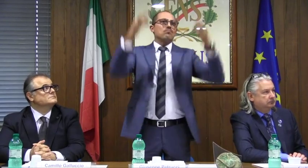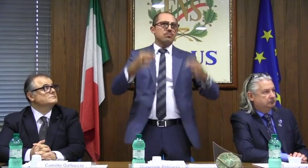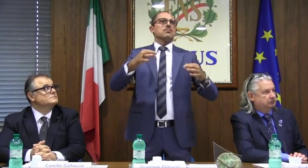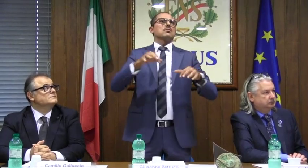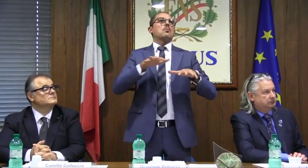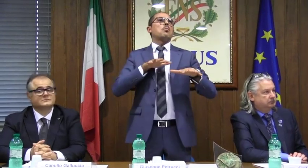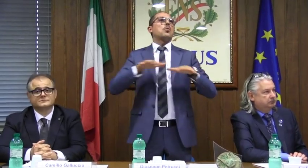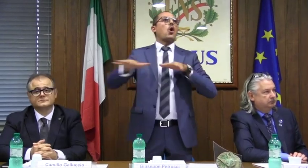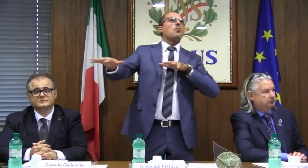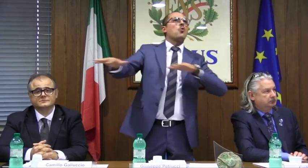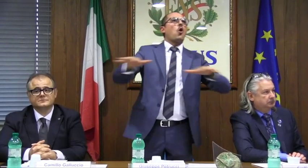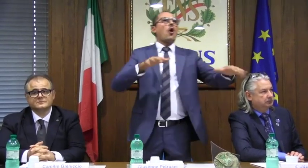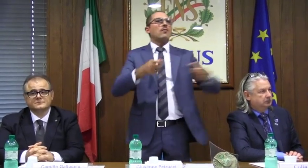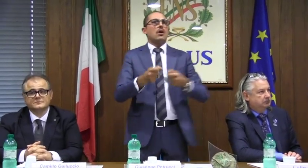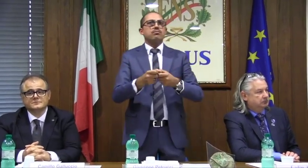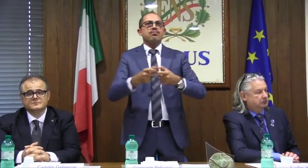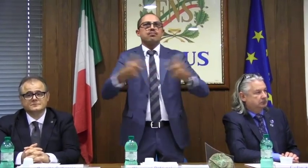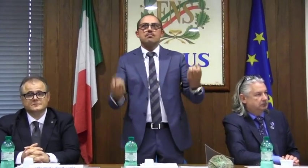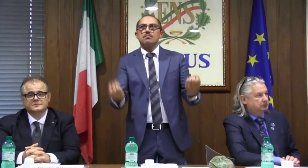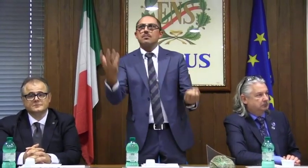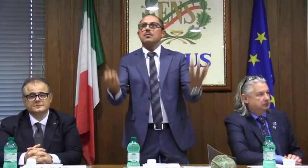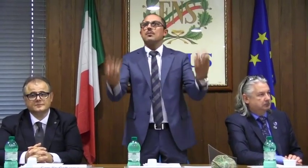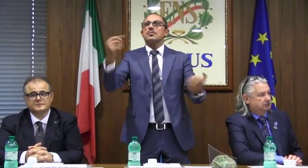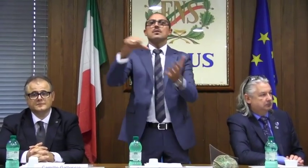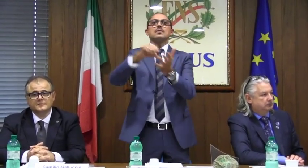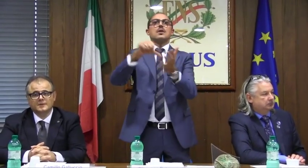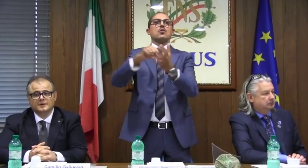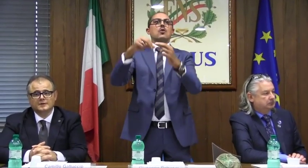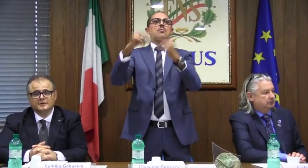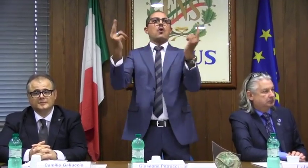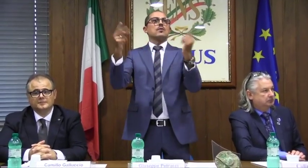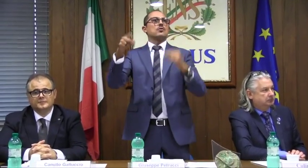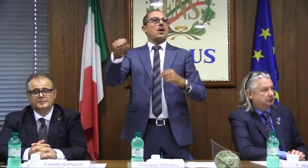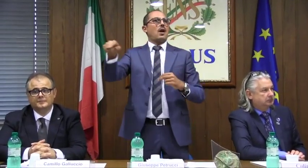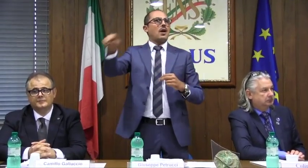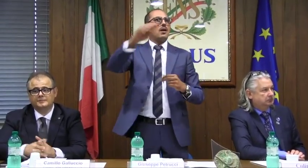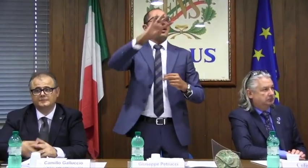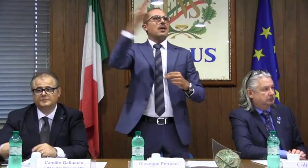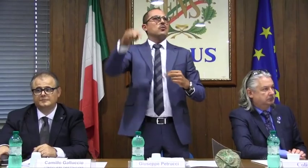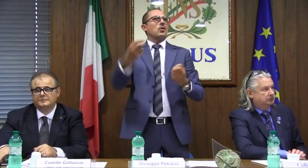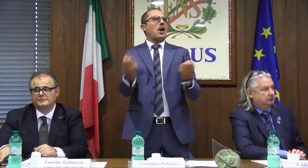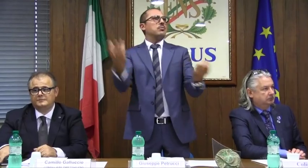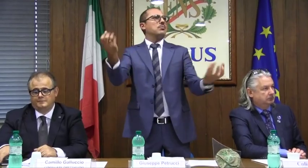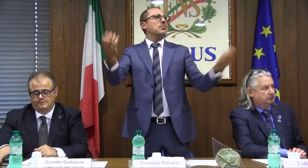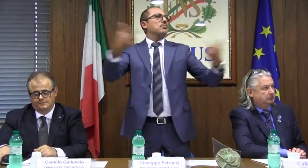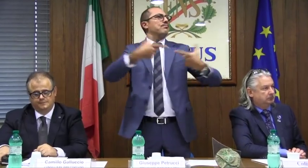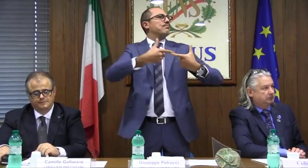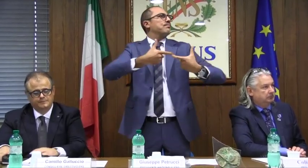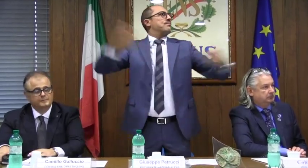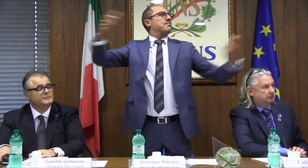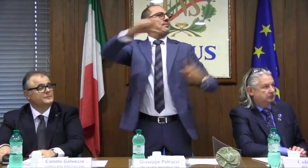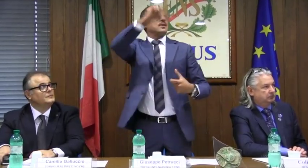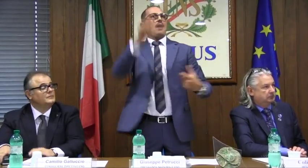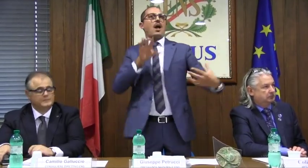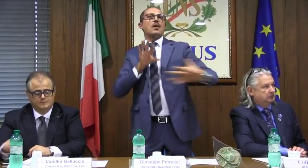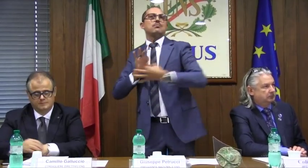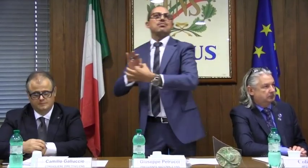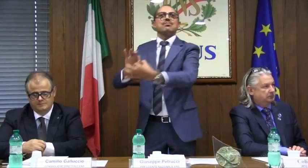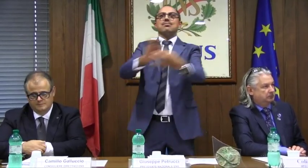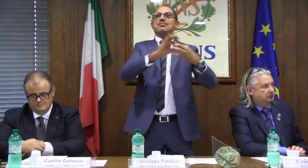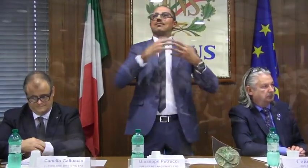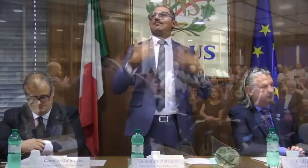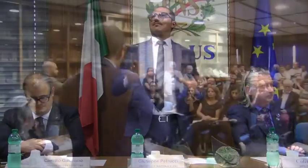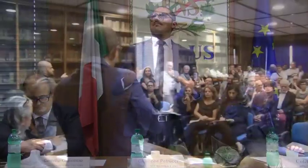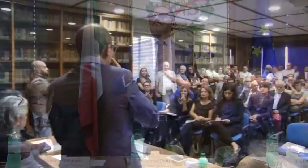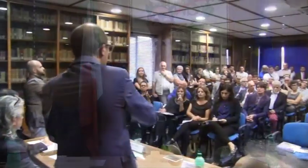1942, nel 1950 promuoveva appunto la creazione di altre sedi territoriali, quindi nelle varie